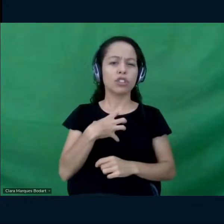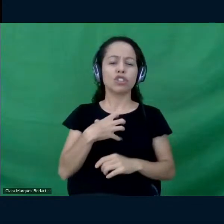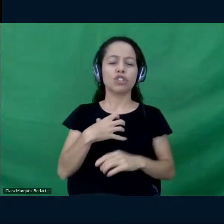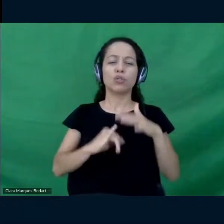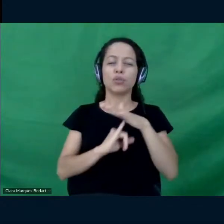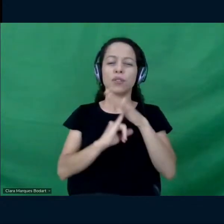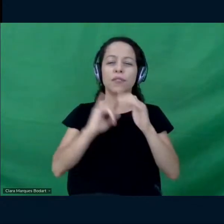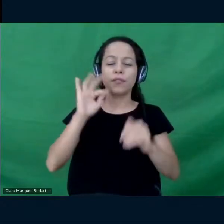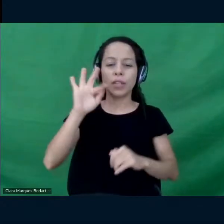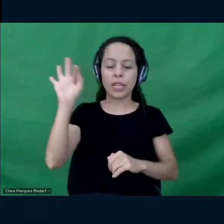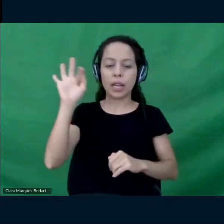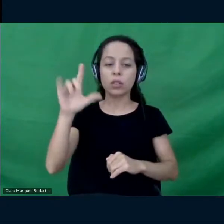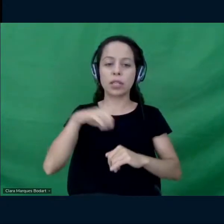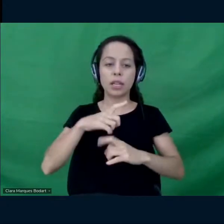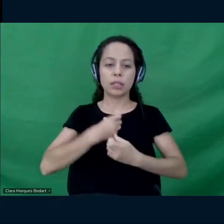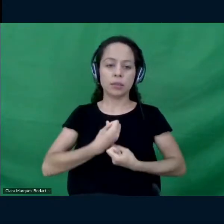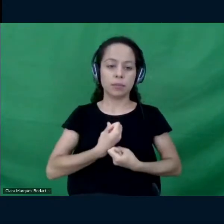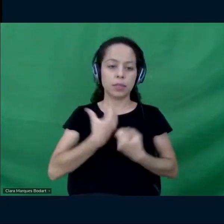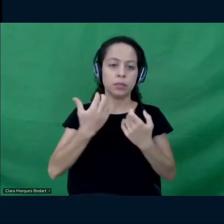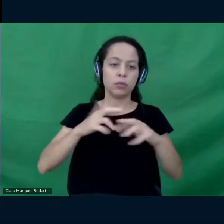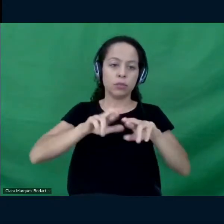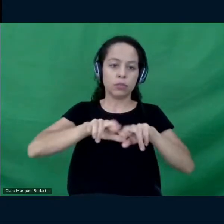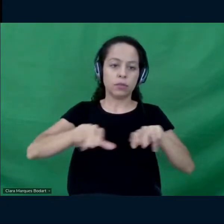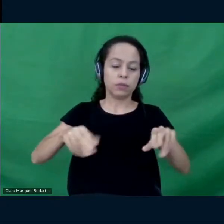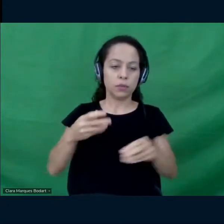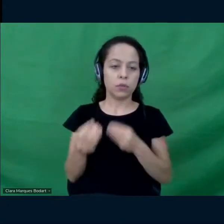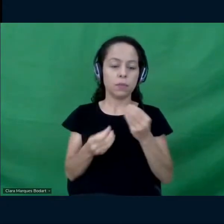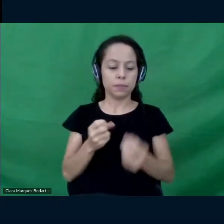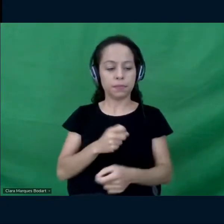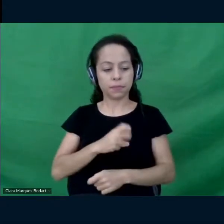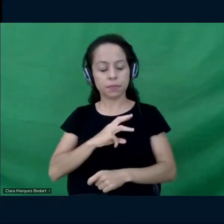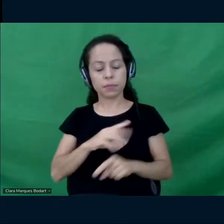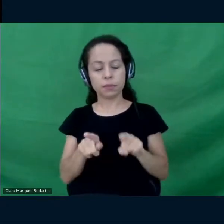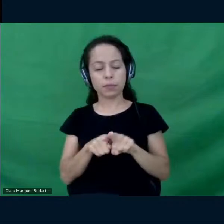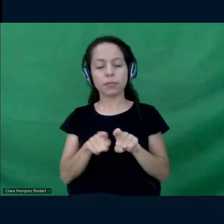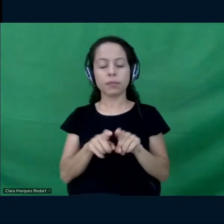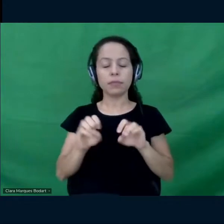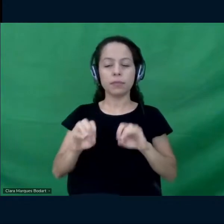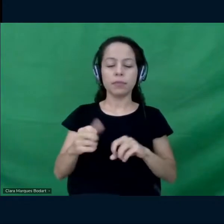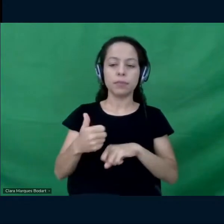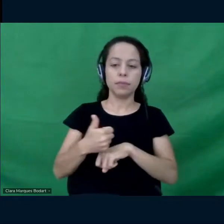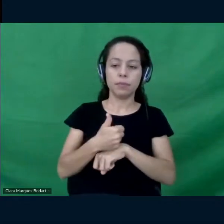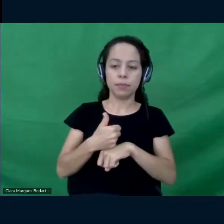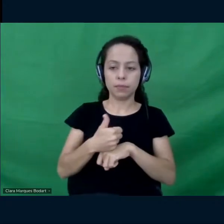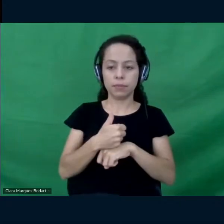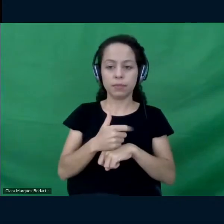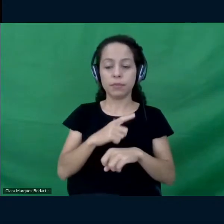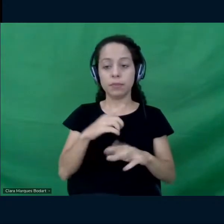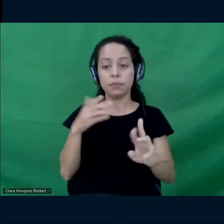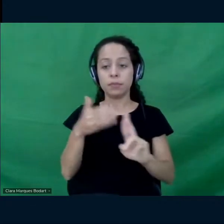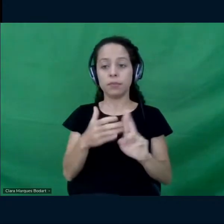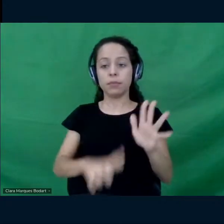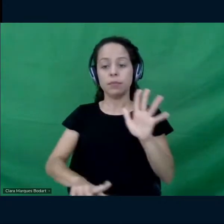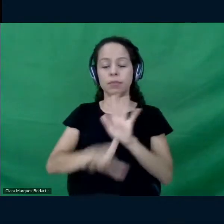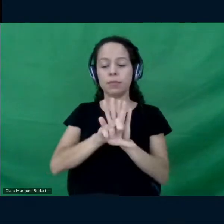federais, da rede federal, sobre o ensino médio e educação profissional a partir da Lei